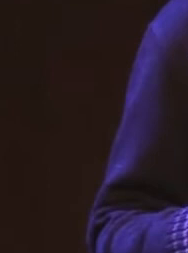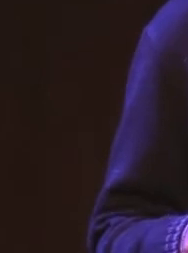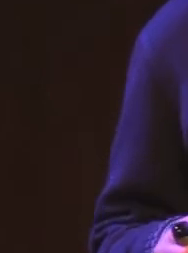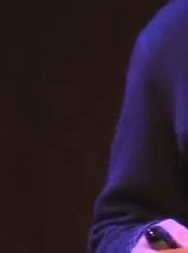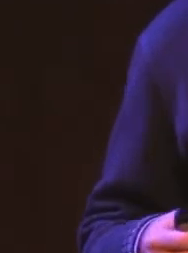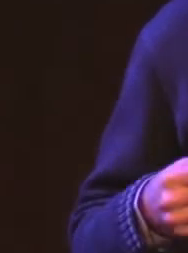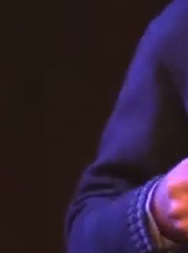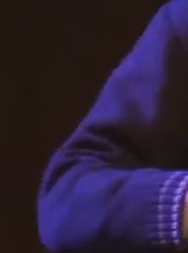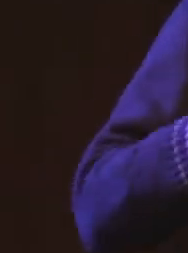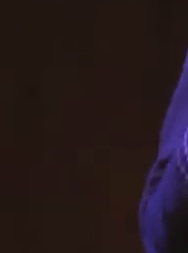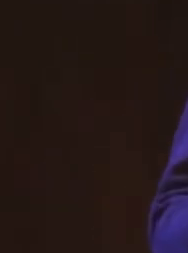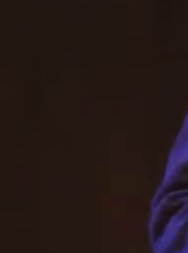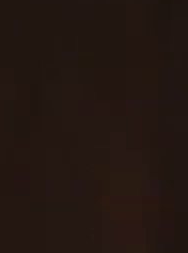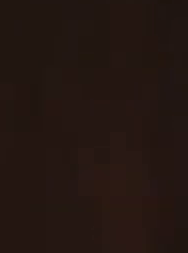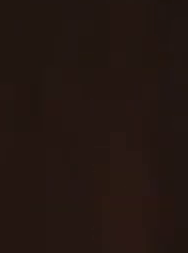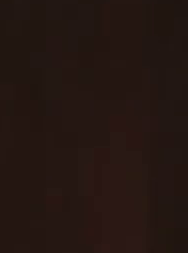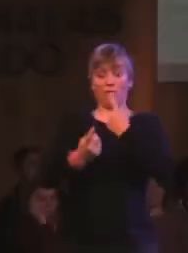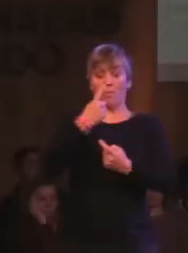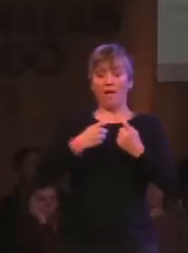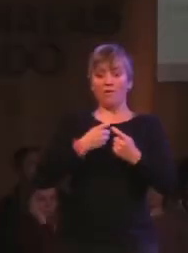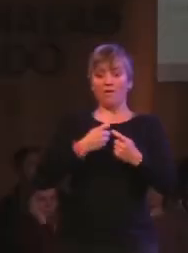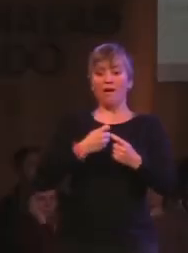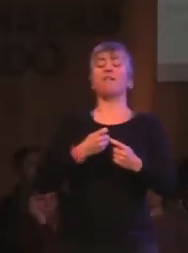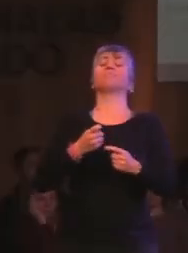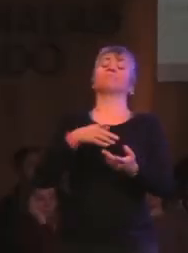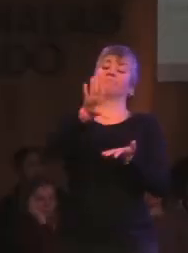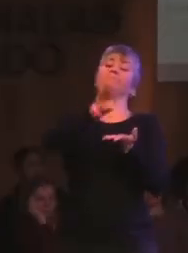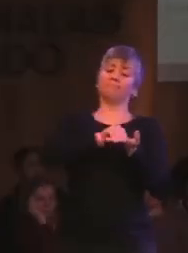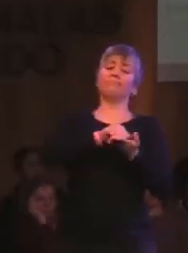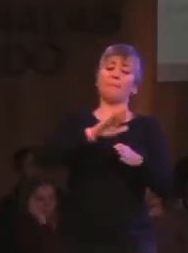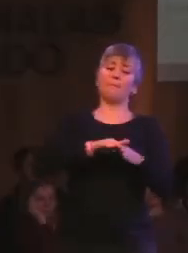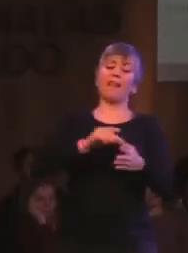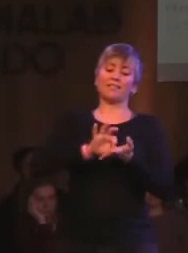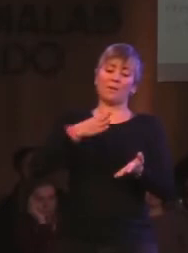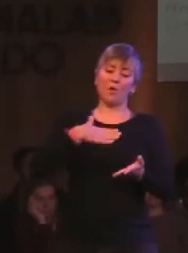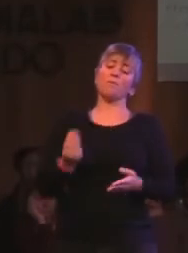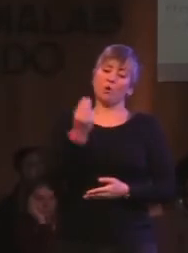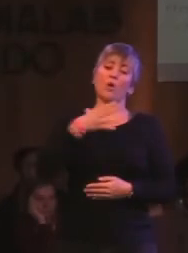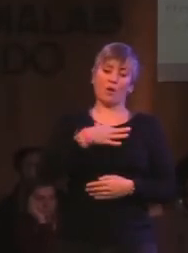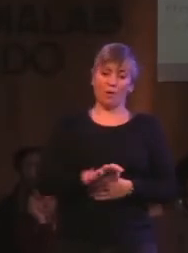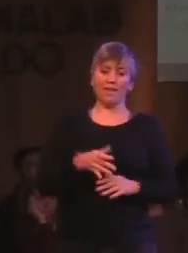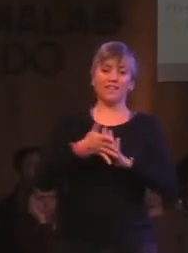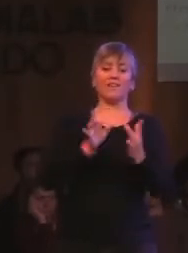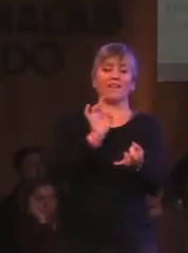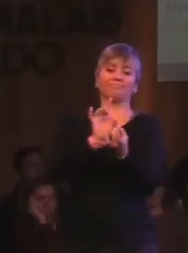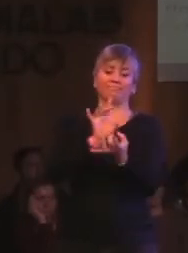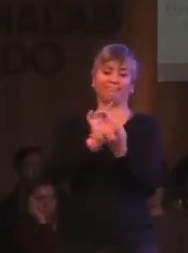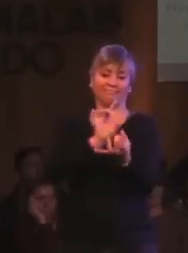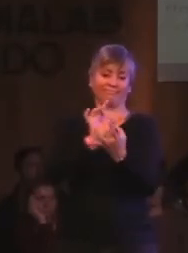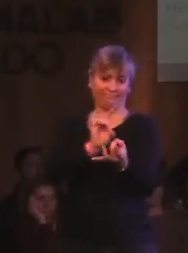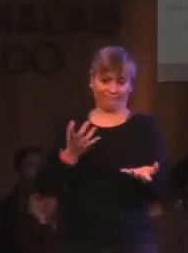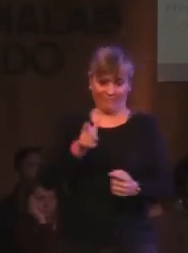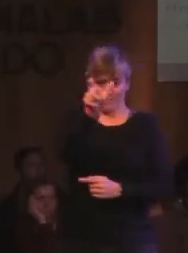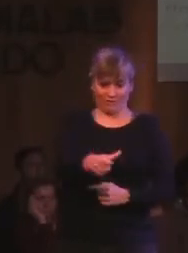información para poder mejorar el servicio y para tener al fin y al cabo una interacción con